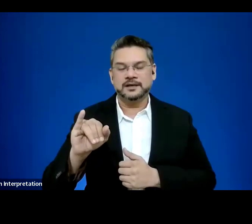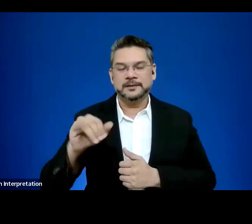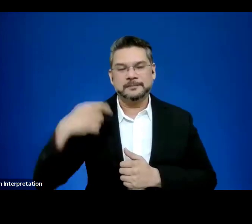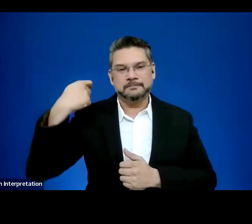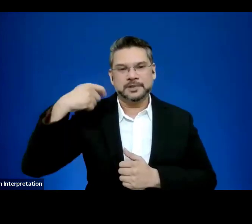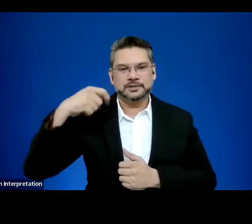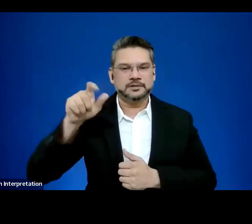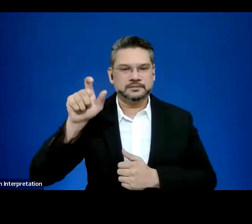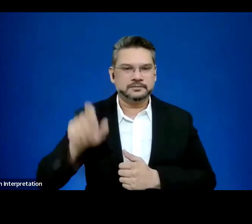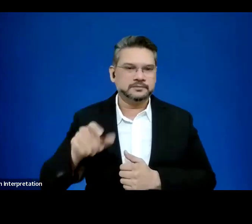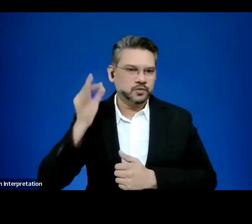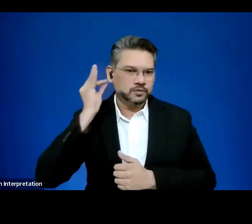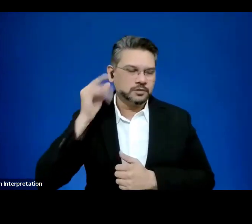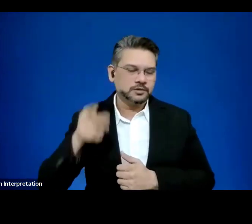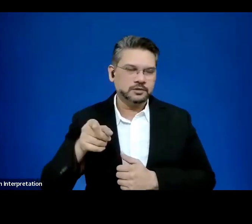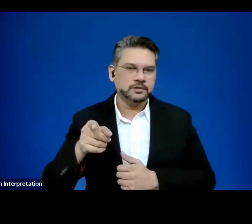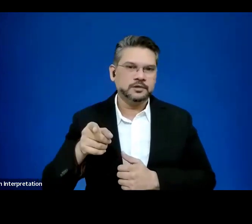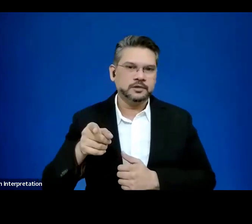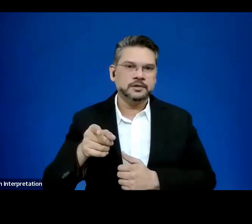Rubina，